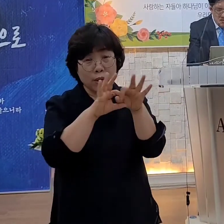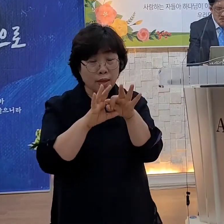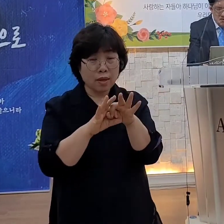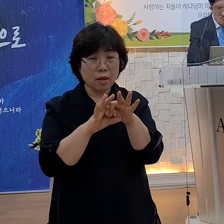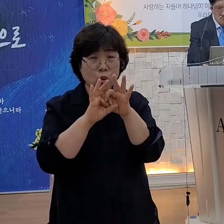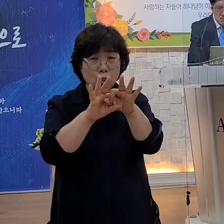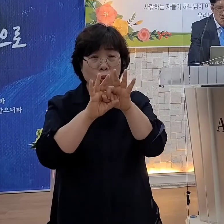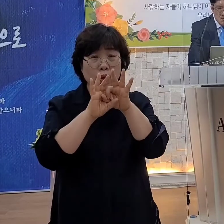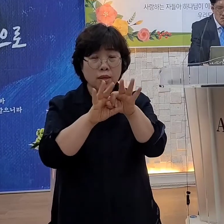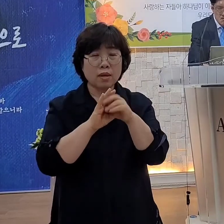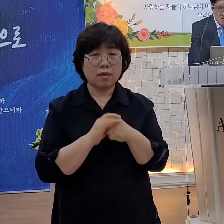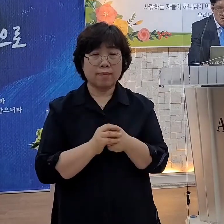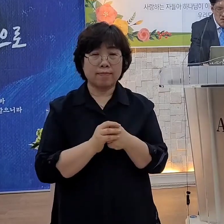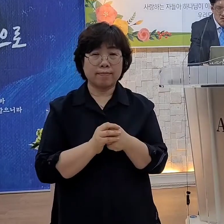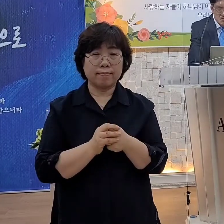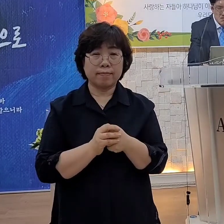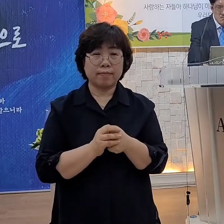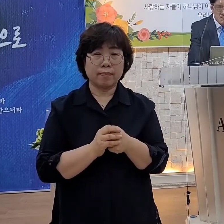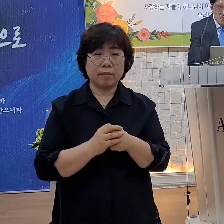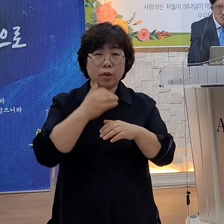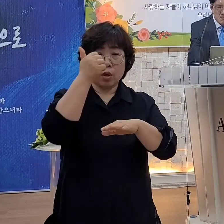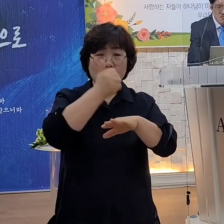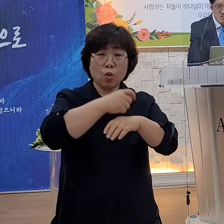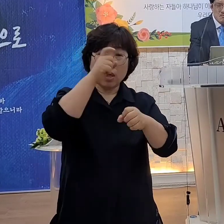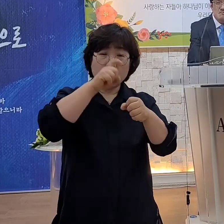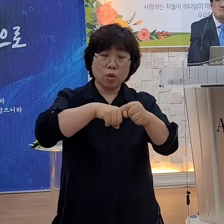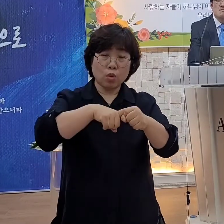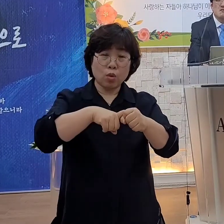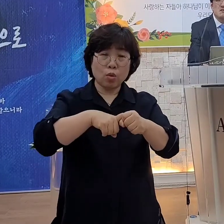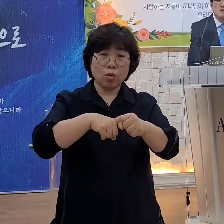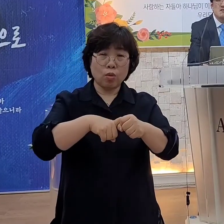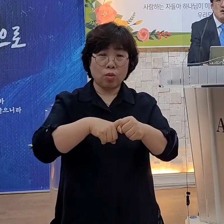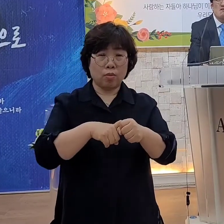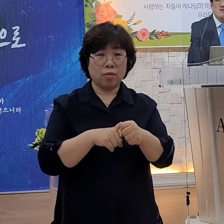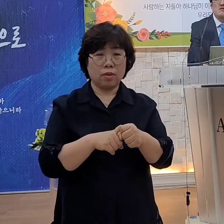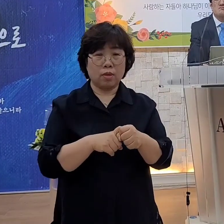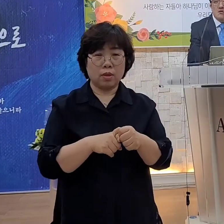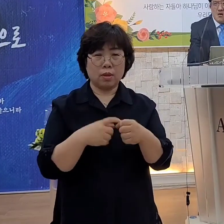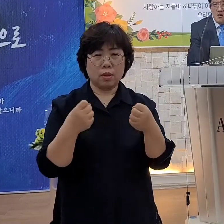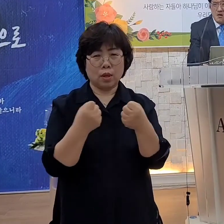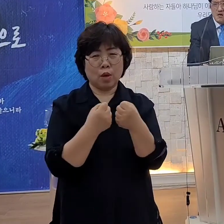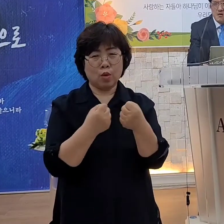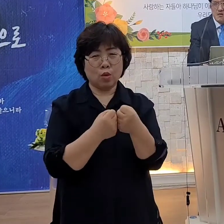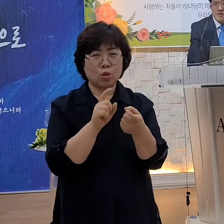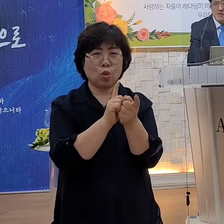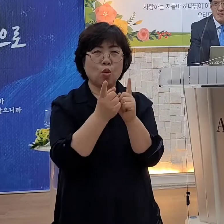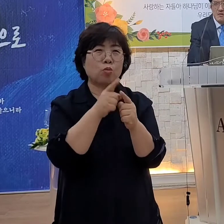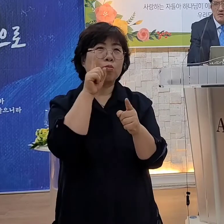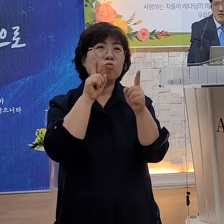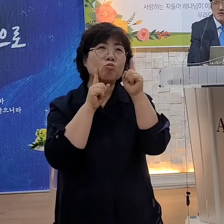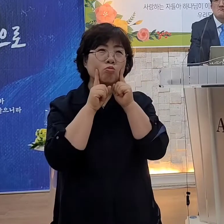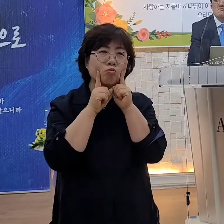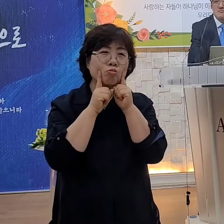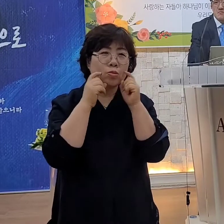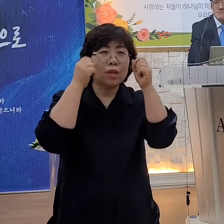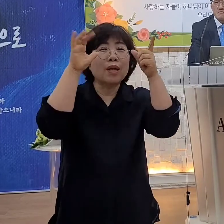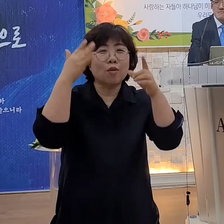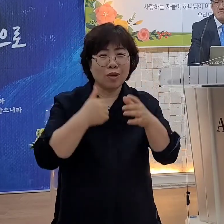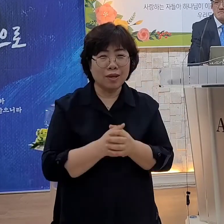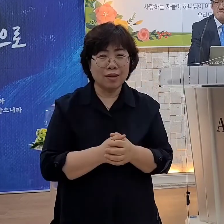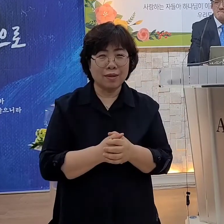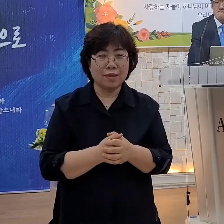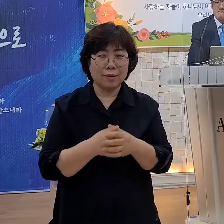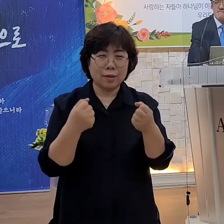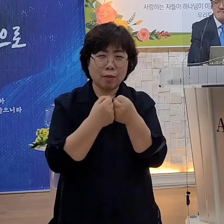이렇게 시행착오들로 인해서 내려진 결론이 뭐냐면, 싸워봤자 손해다. 이게 결론이에요.